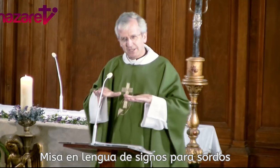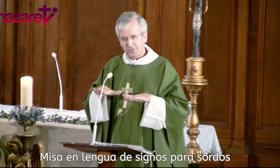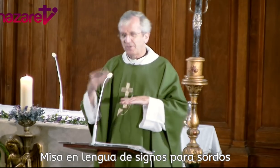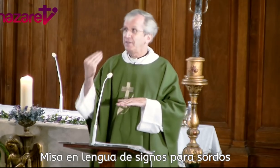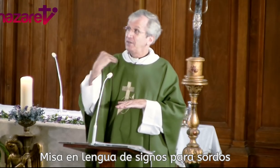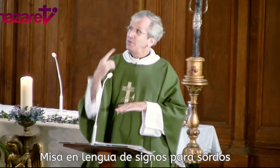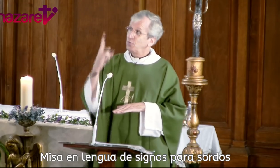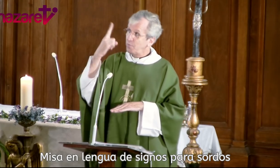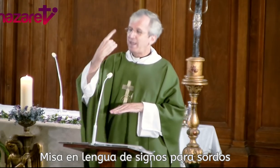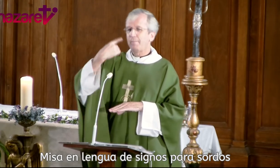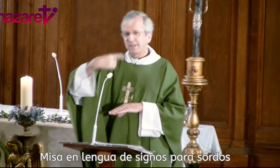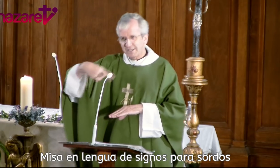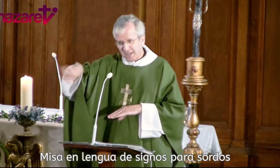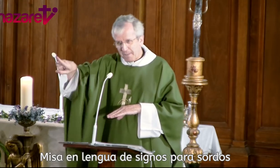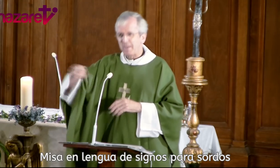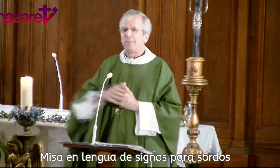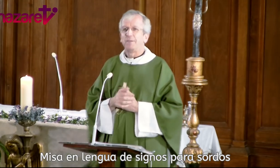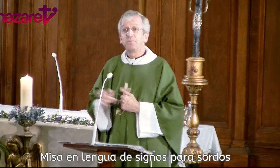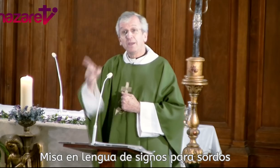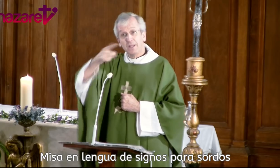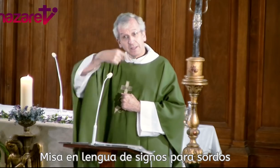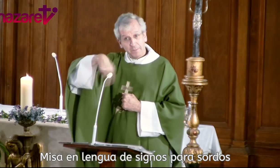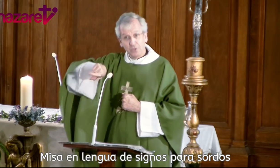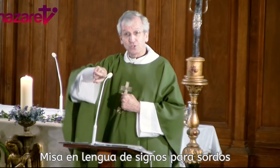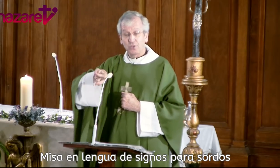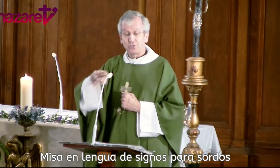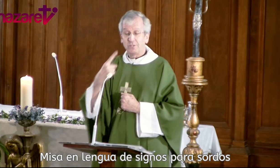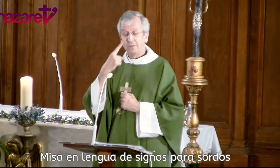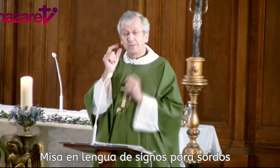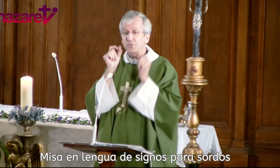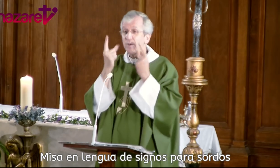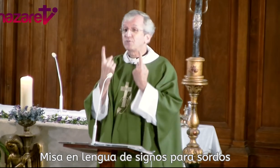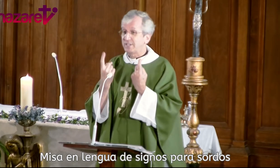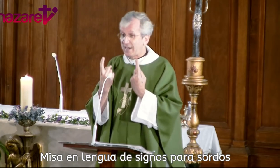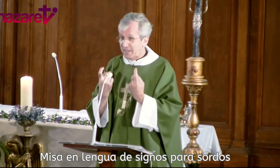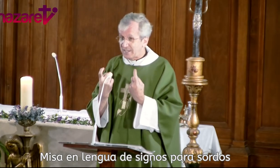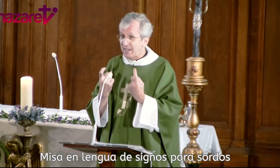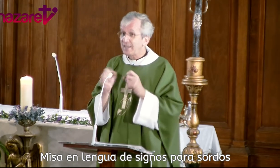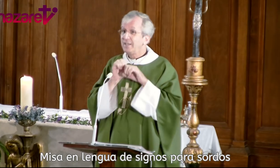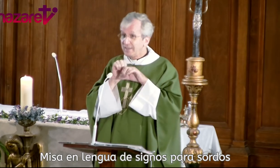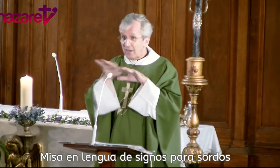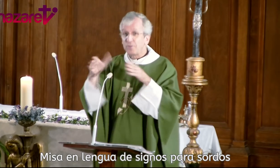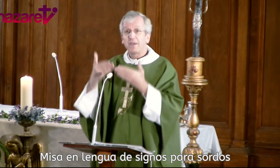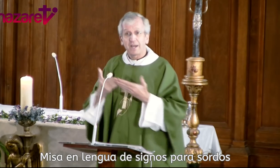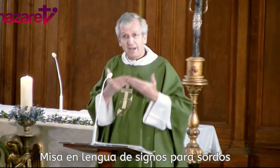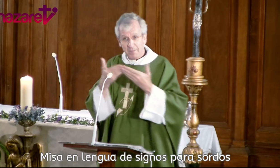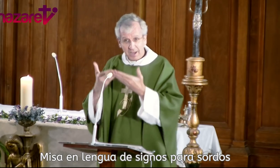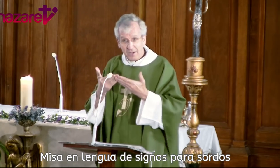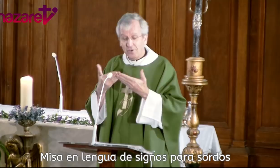estoy, tú me llamas, envíame. También nosotros descubrimos esa necesidad de anunciar el Evangelio